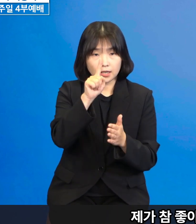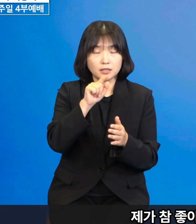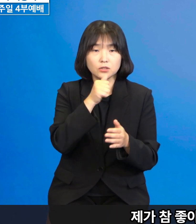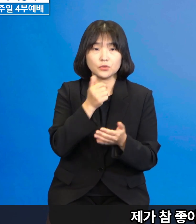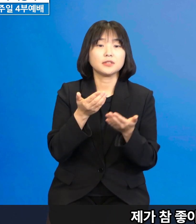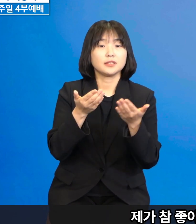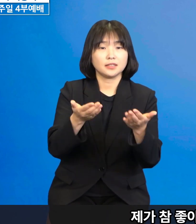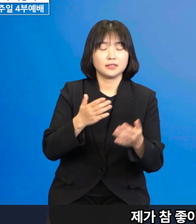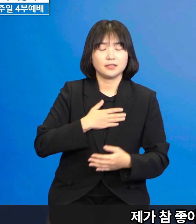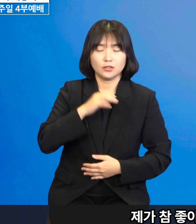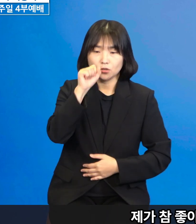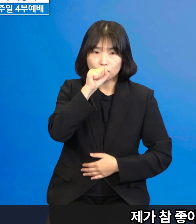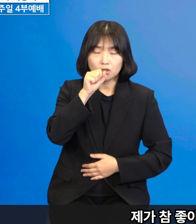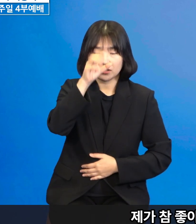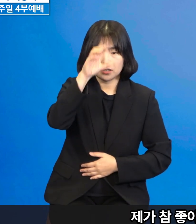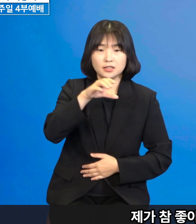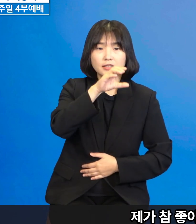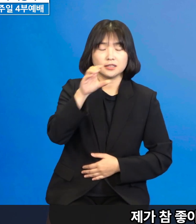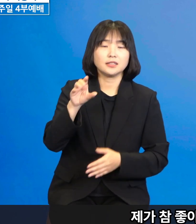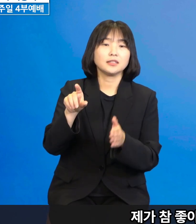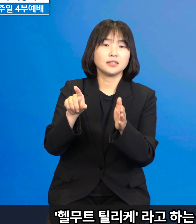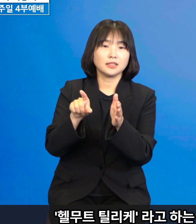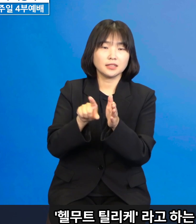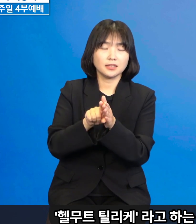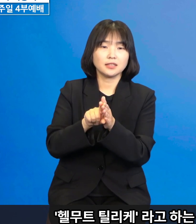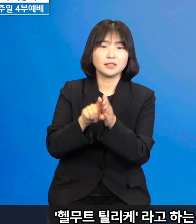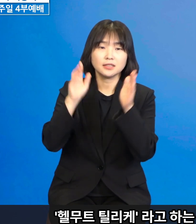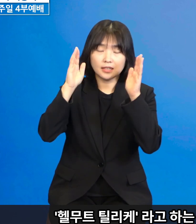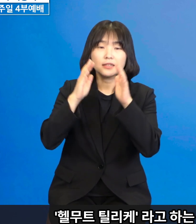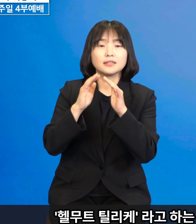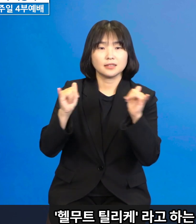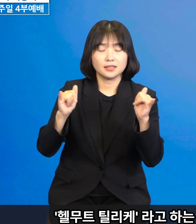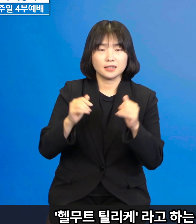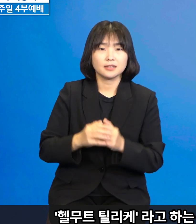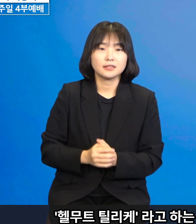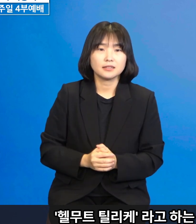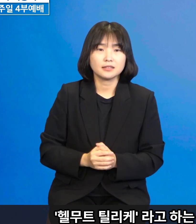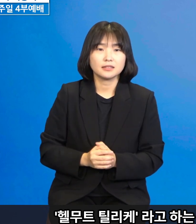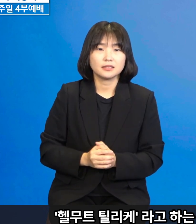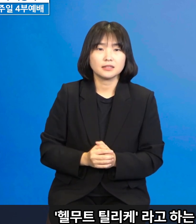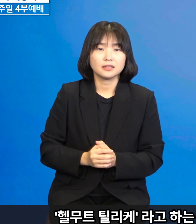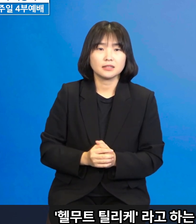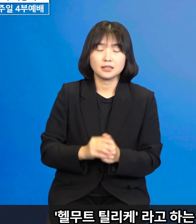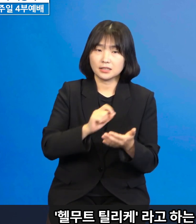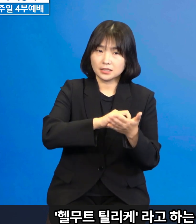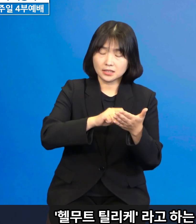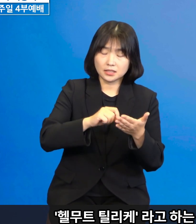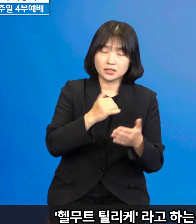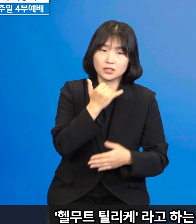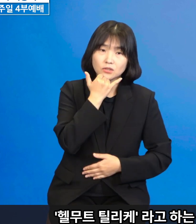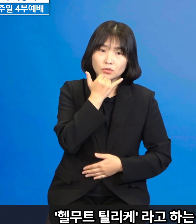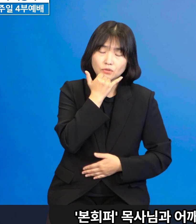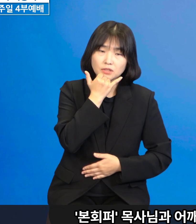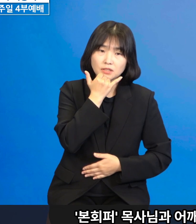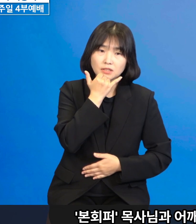소개하겠습니다. 제가 참 좋아하는 신학자인데 헬무트 틸리케라고 하는 독일의 신학자여